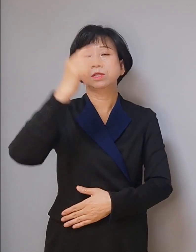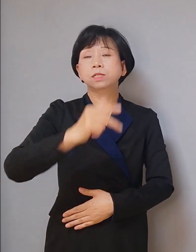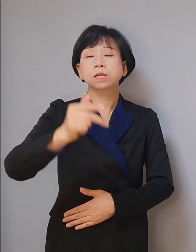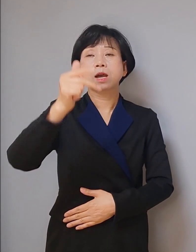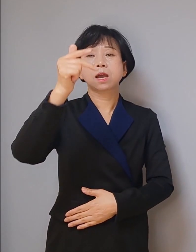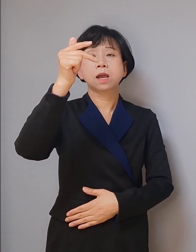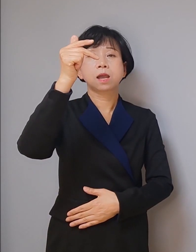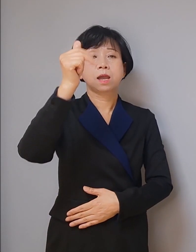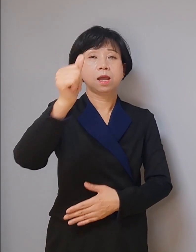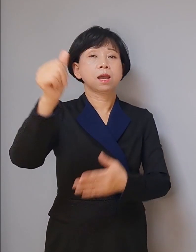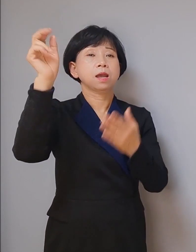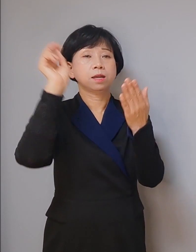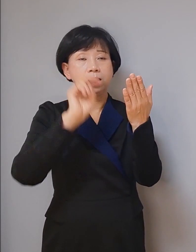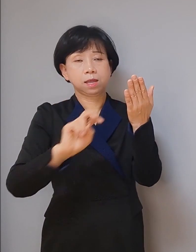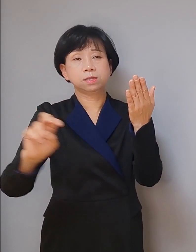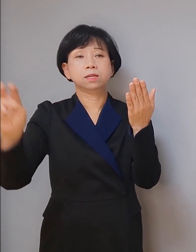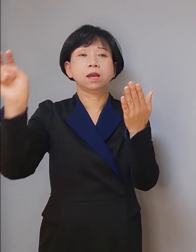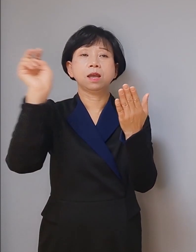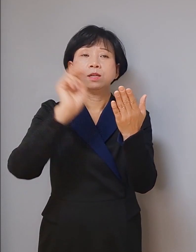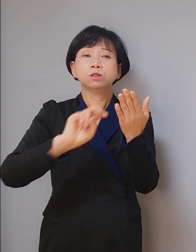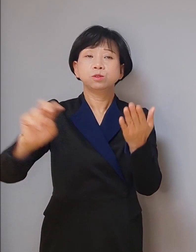주를 찬양